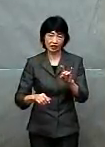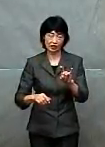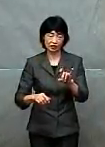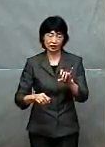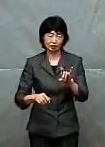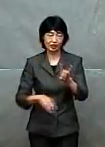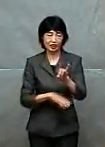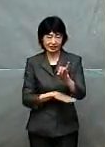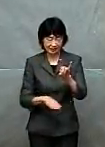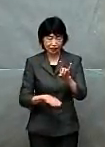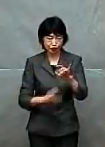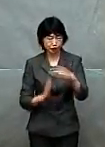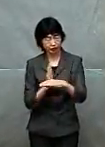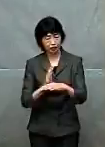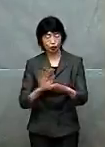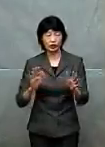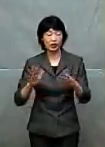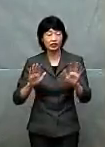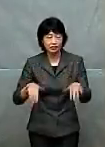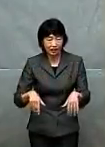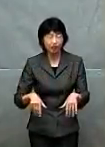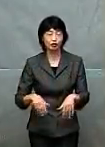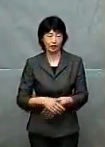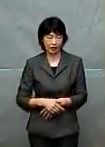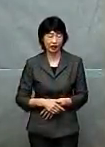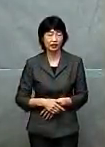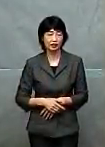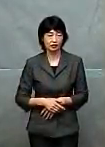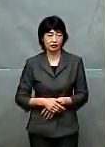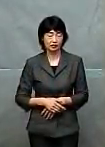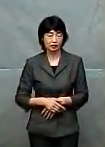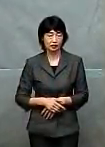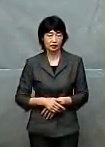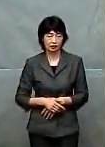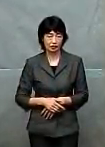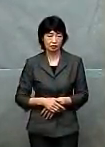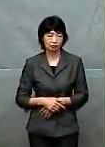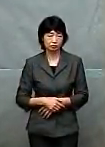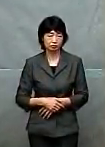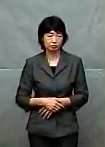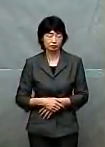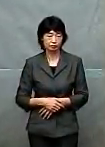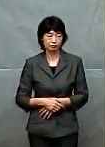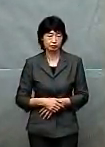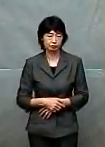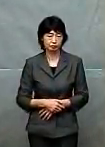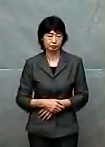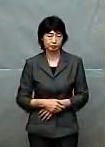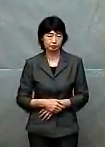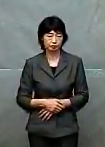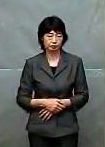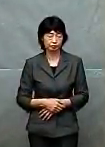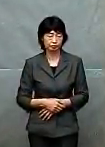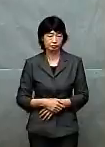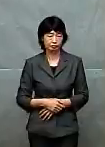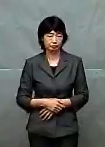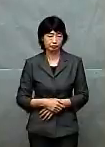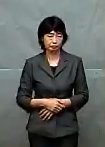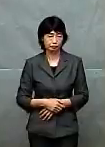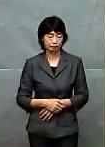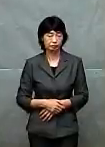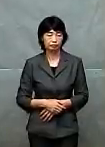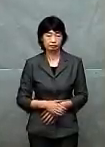のことで考えてございます。 はい、よろしいでしょうか。はい、それでは、これをも